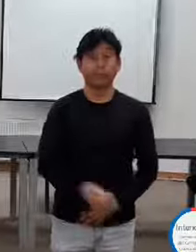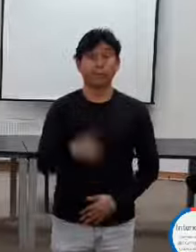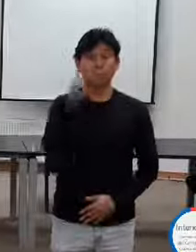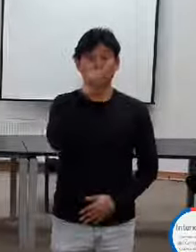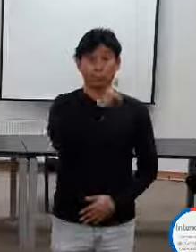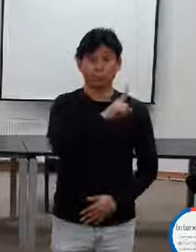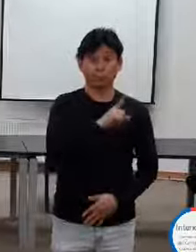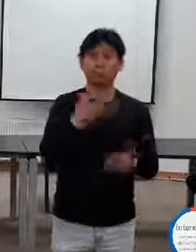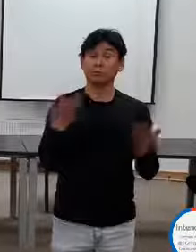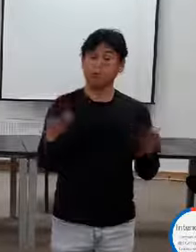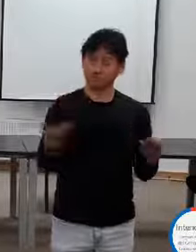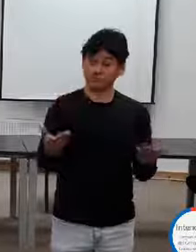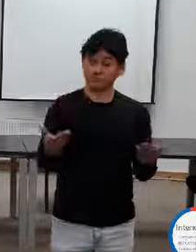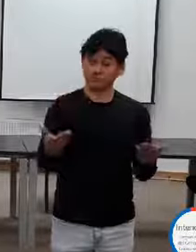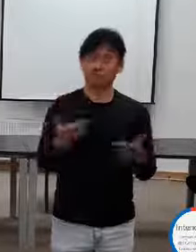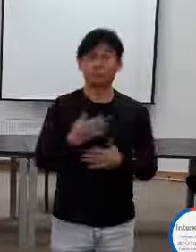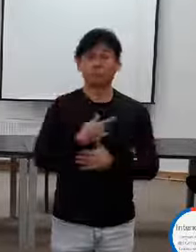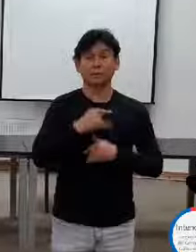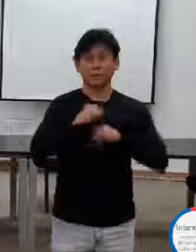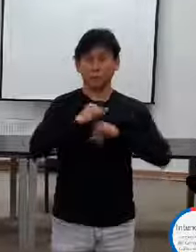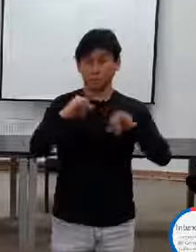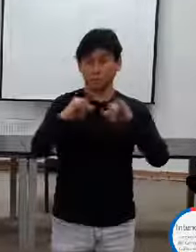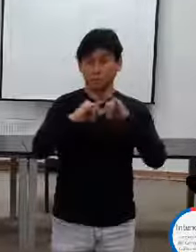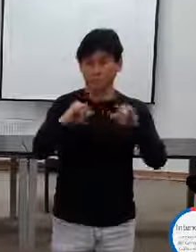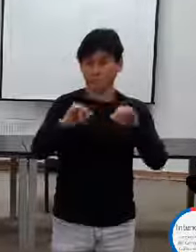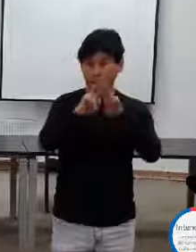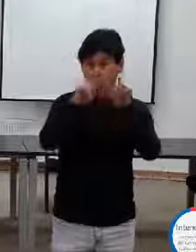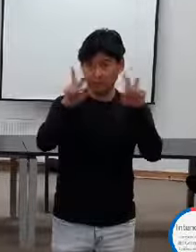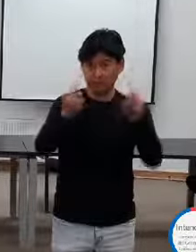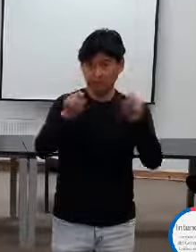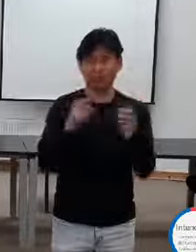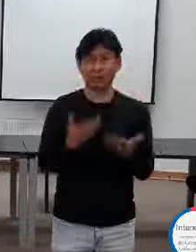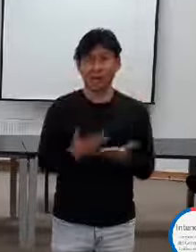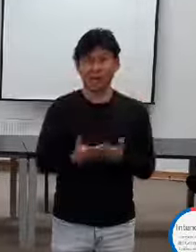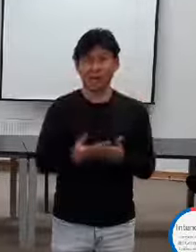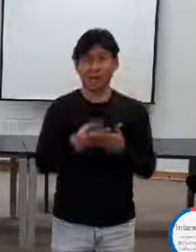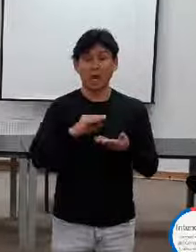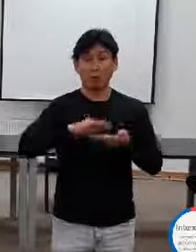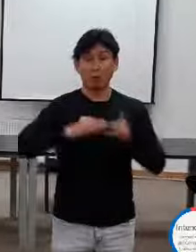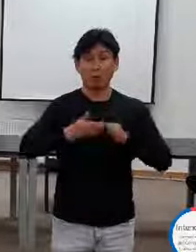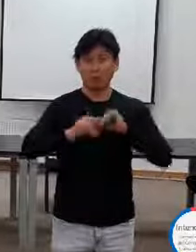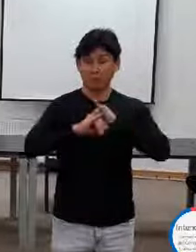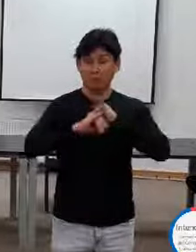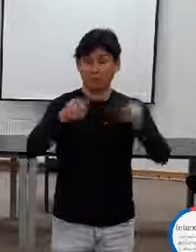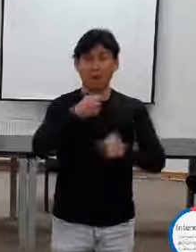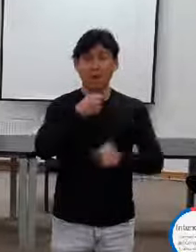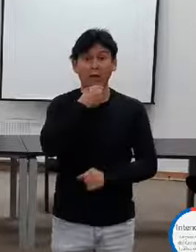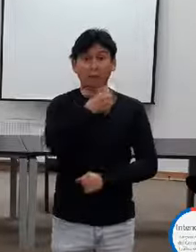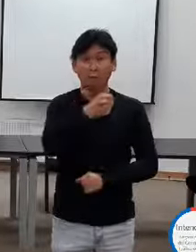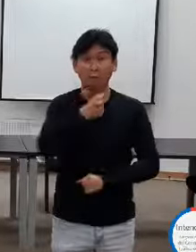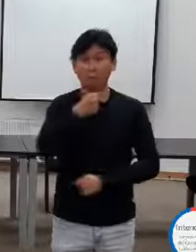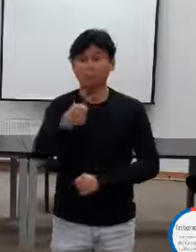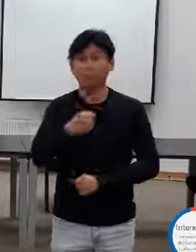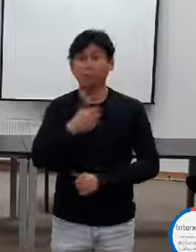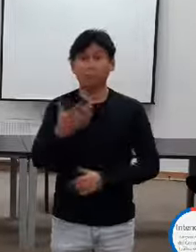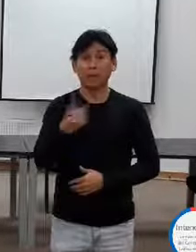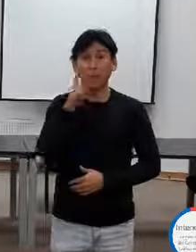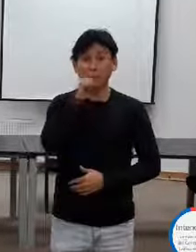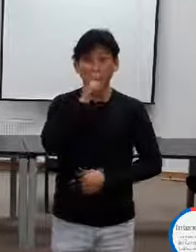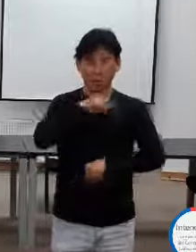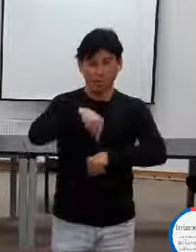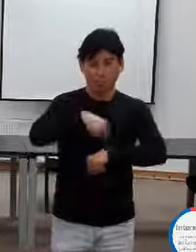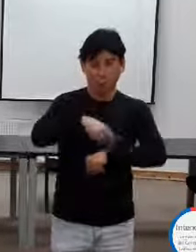Finalmente, y para finalizar este informe epidemiológico, quiero dar a conocer a la comunidad y a la prensa que en